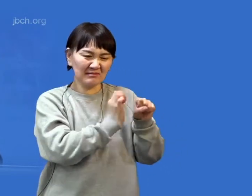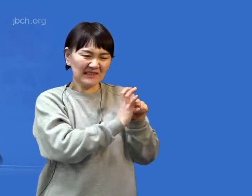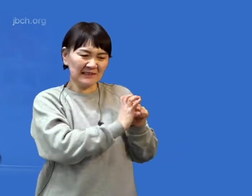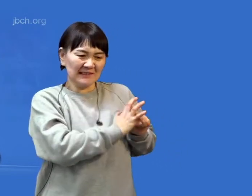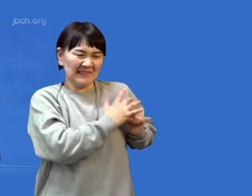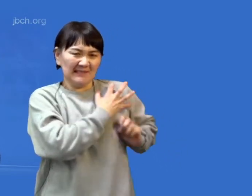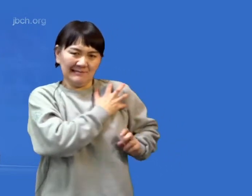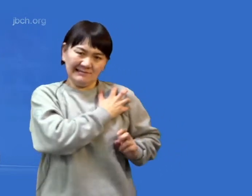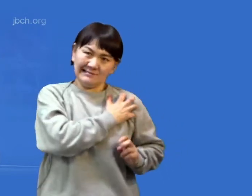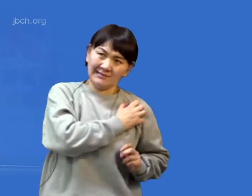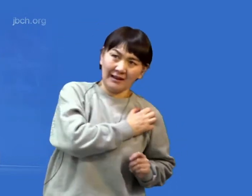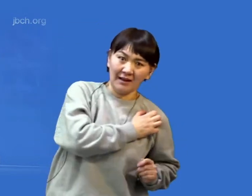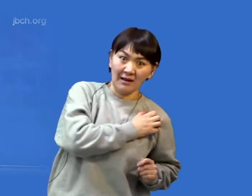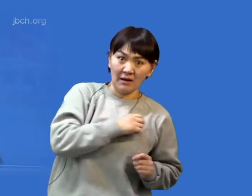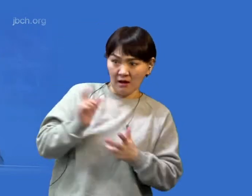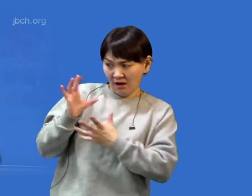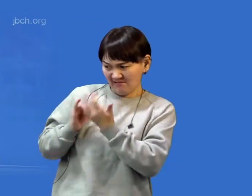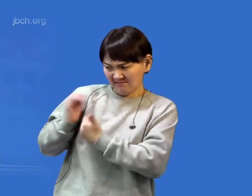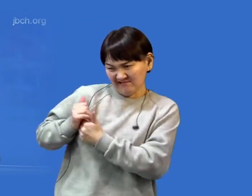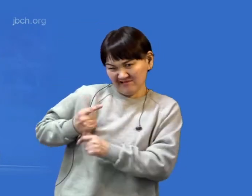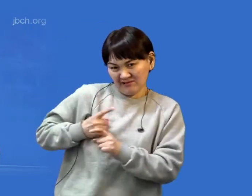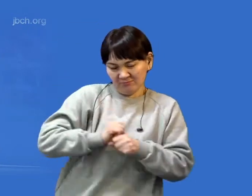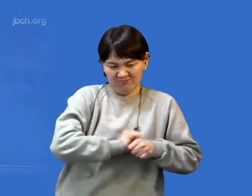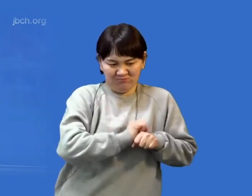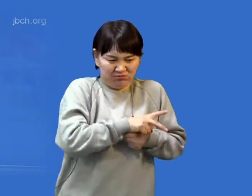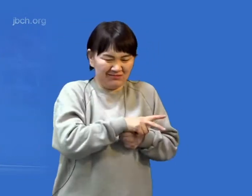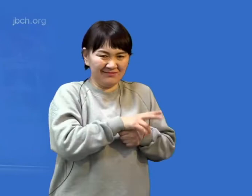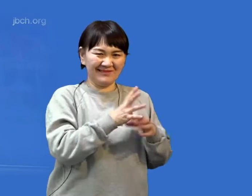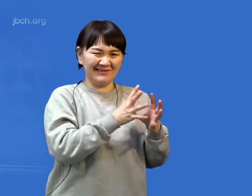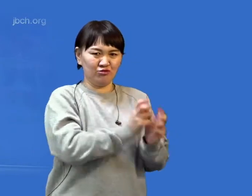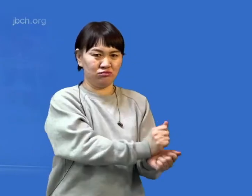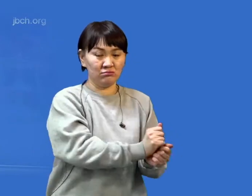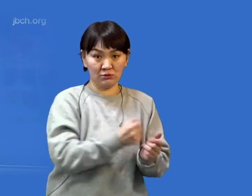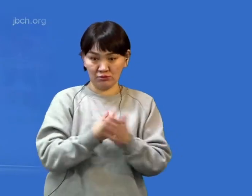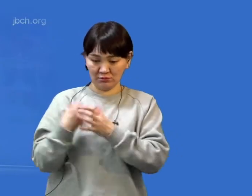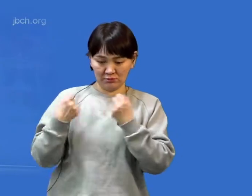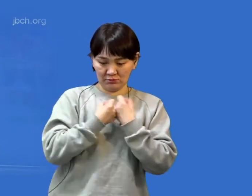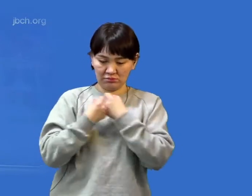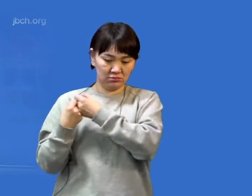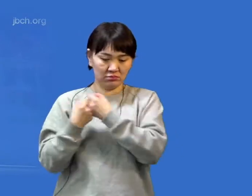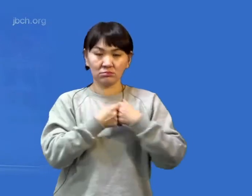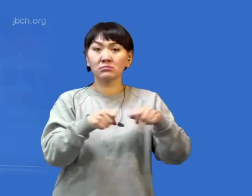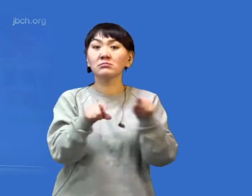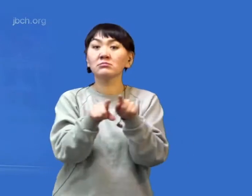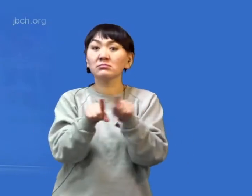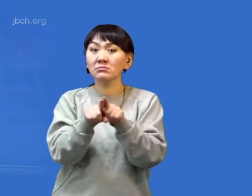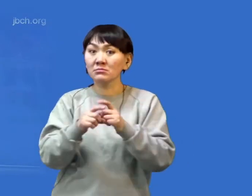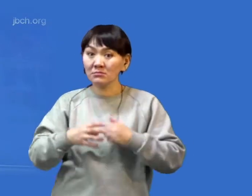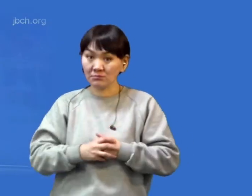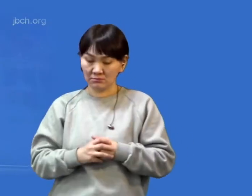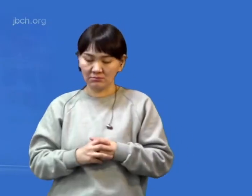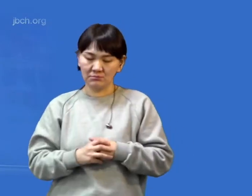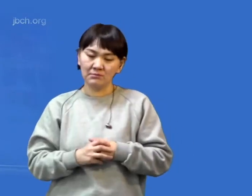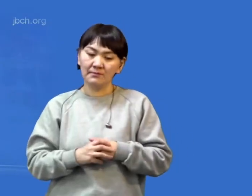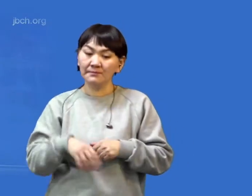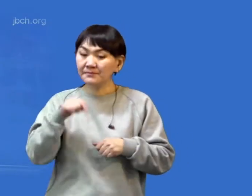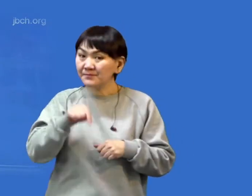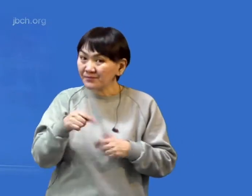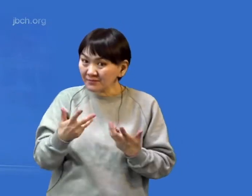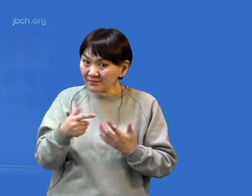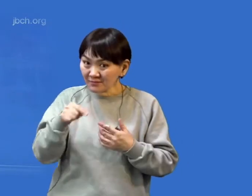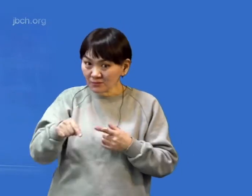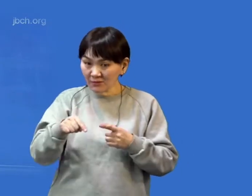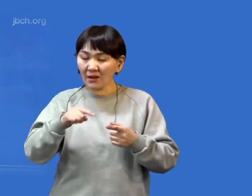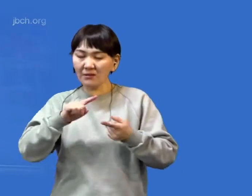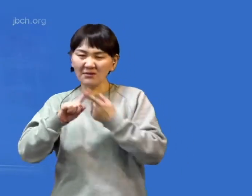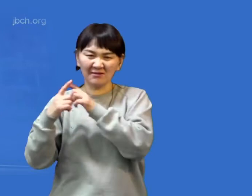нь ариун сүнсийг эсрэг гүйцэтгэх сүнсний хүсэл нь махуудыг эсрэг гүйцэтгэх ингээ хоорондоо тулалддаг гэсэн энэ тэмцэл Тэгэхээр энэ тэмцэлд